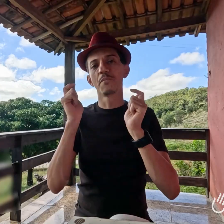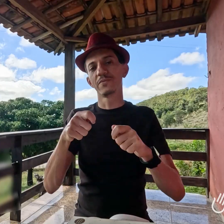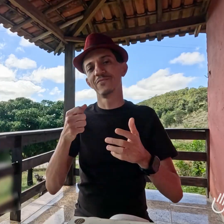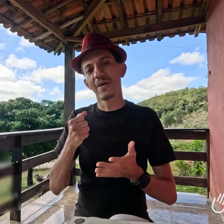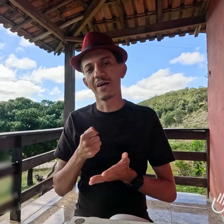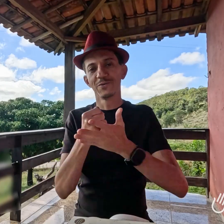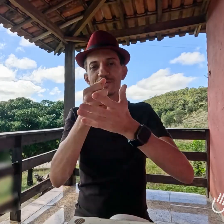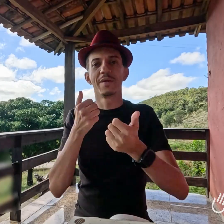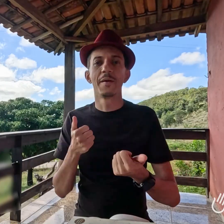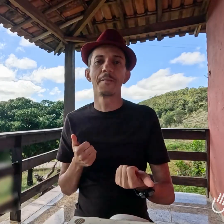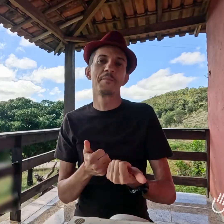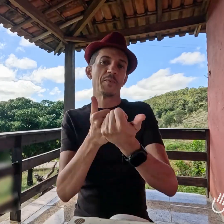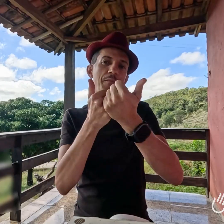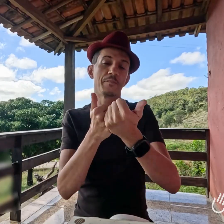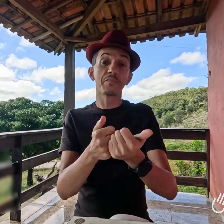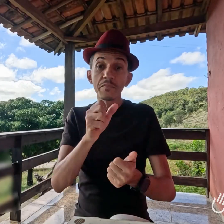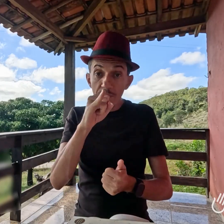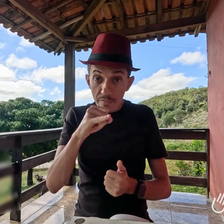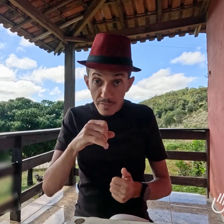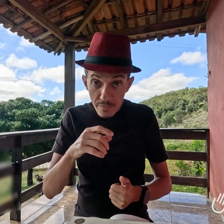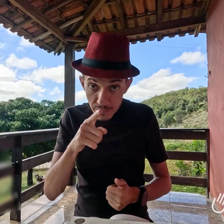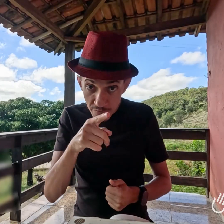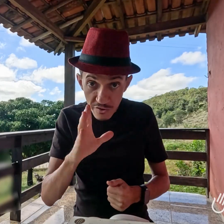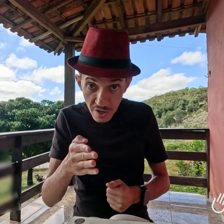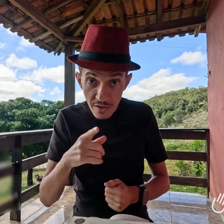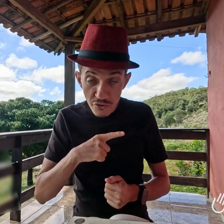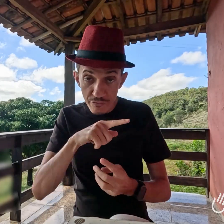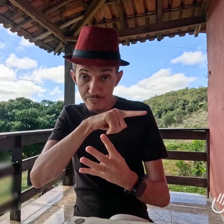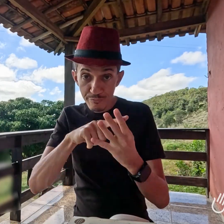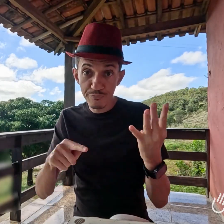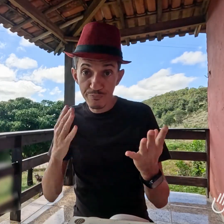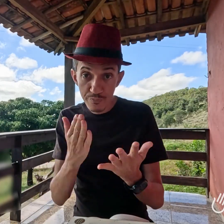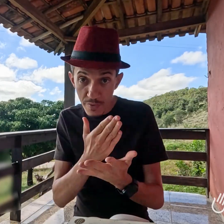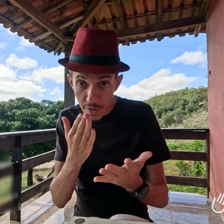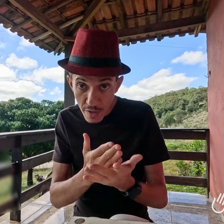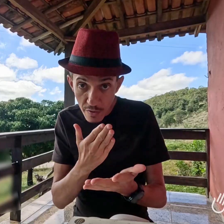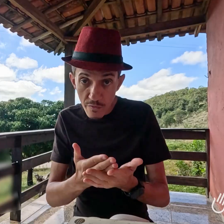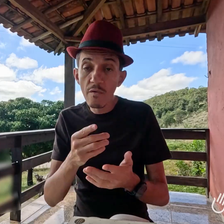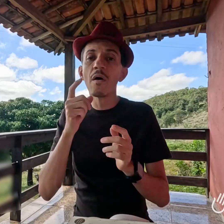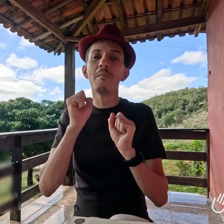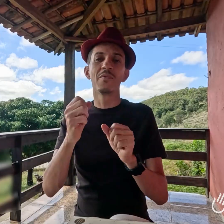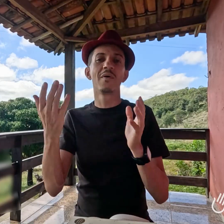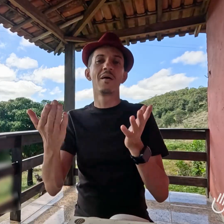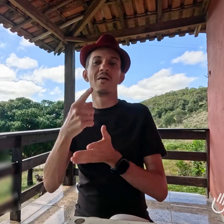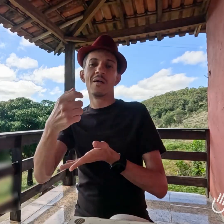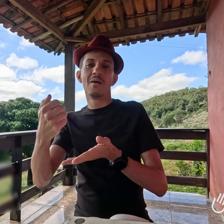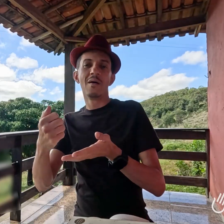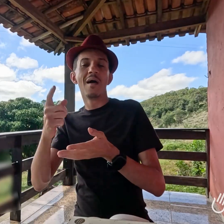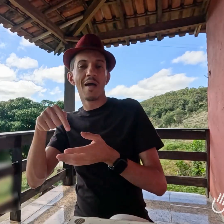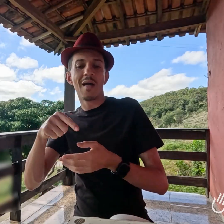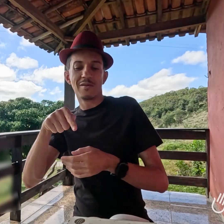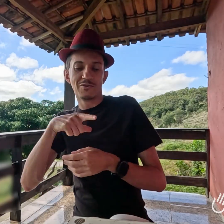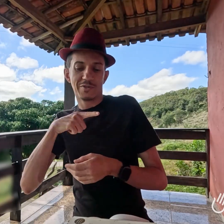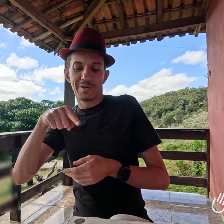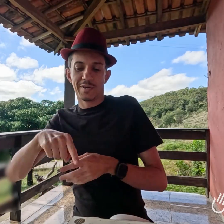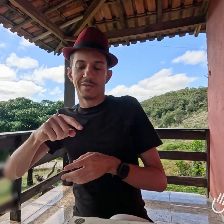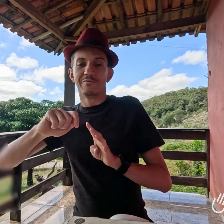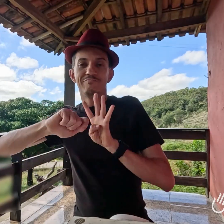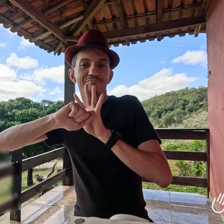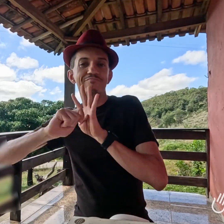é pesquisador, qualquer que seja o seu nível, inclusive se você for surdo, você vai se desenvolver ainda mais. Se você já tem todos os